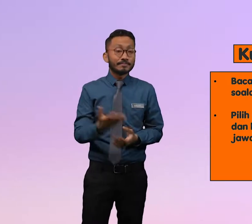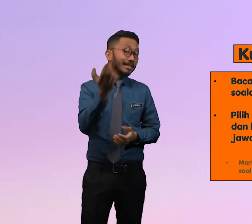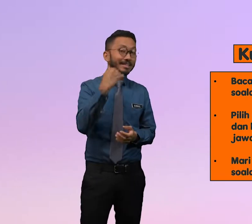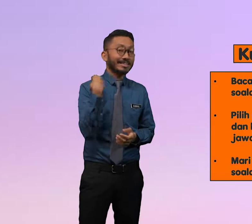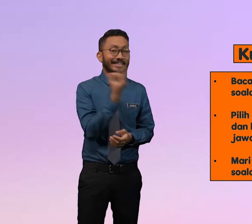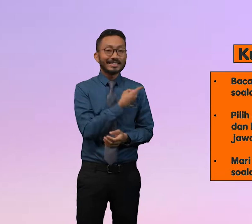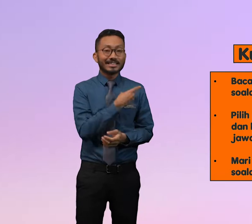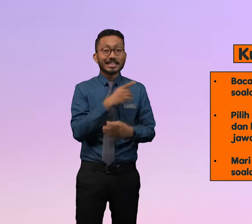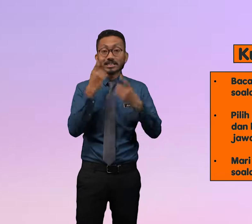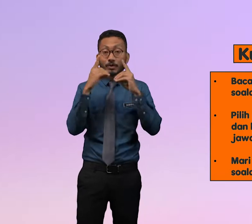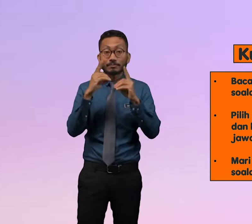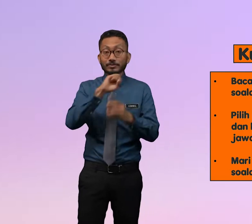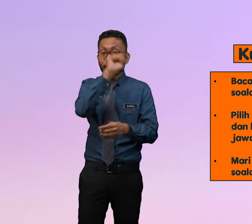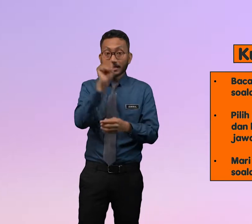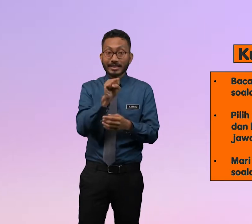Mari kita jawab soalan.